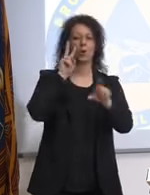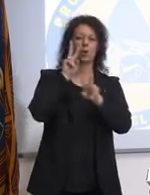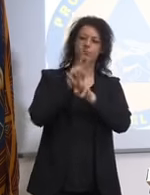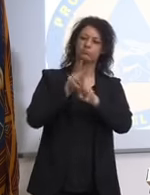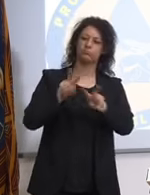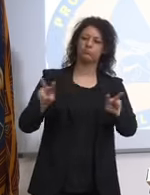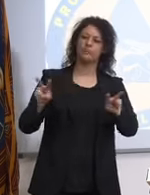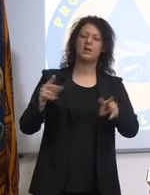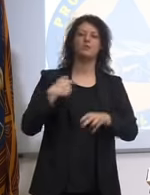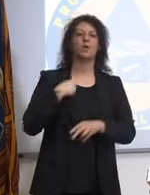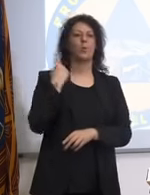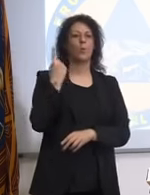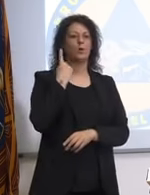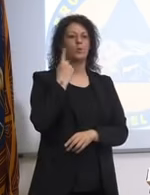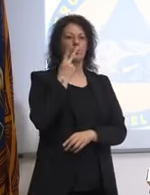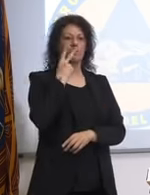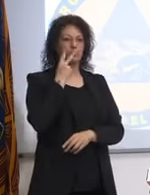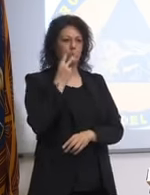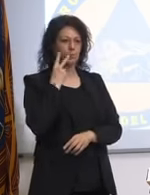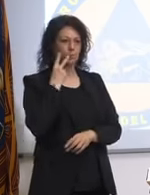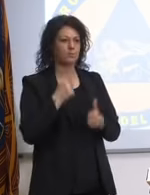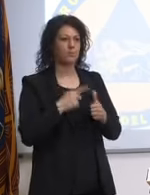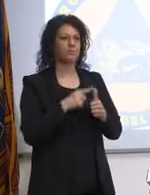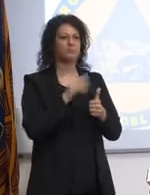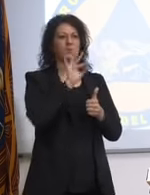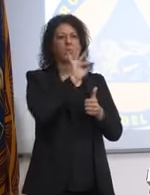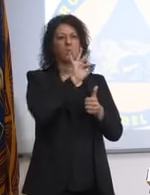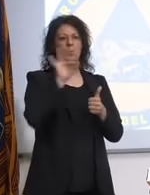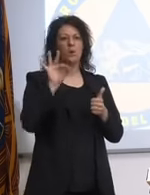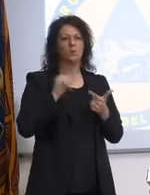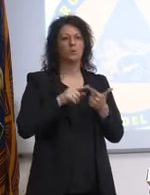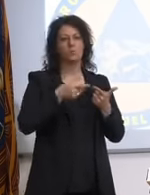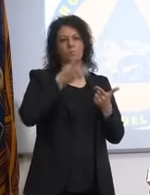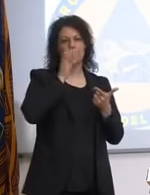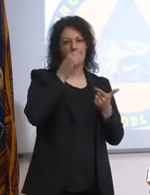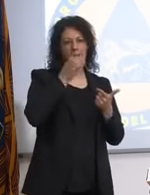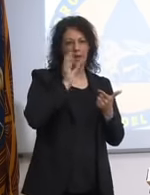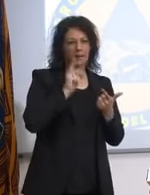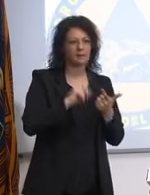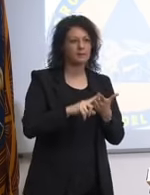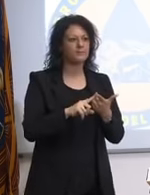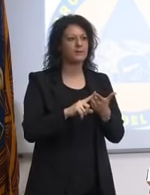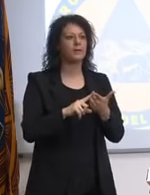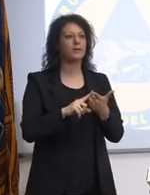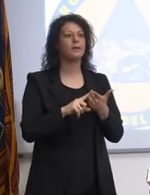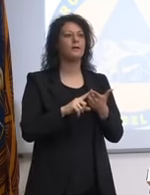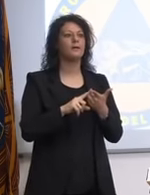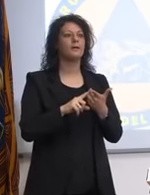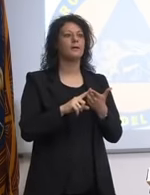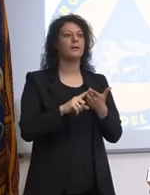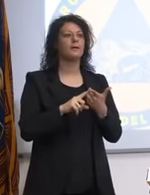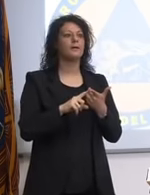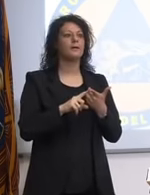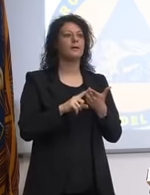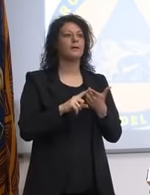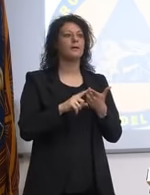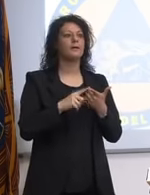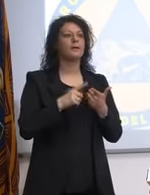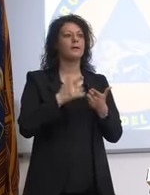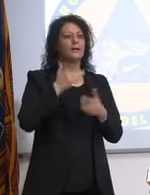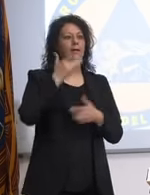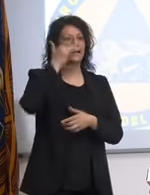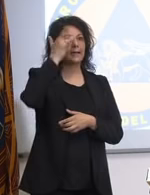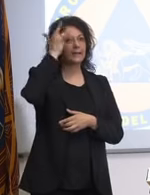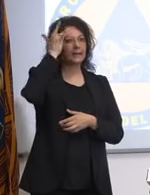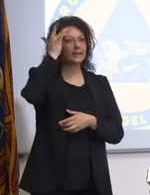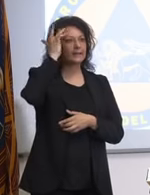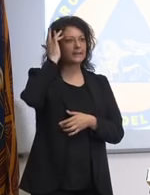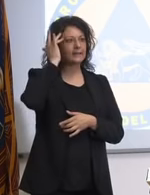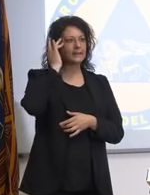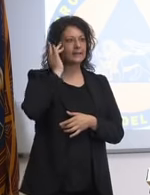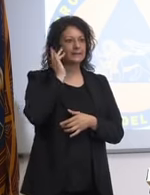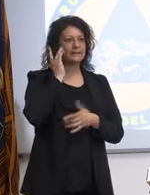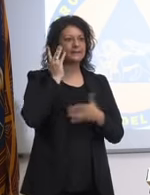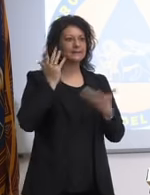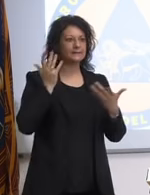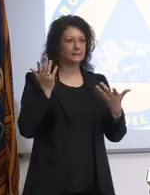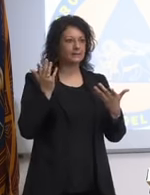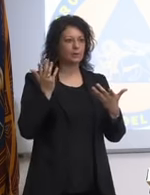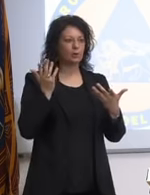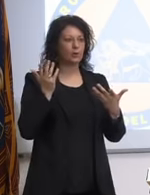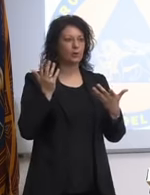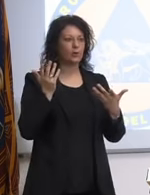Chi fuma, chi beve, il materiale inquinato. Con il rischio di prenderti anche una craniata, perché uno dice fa